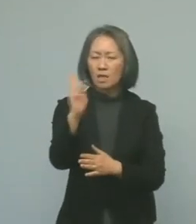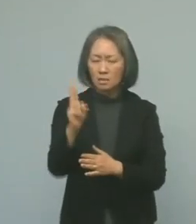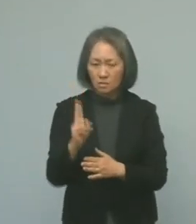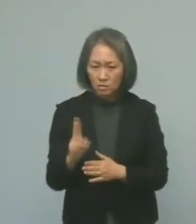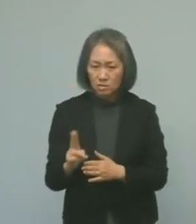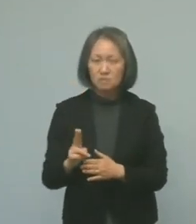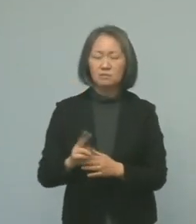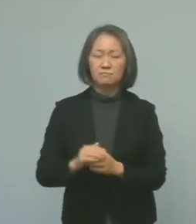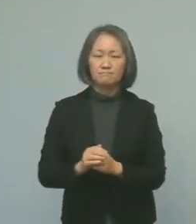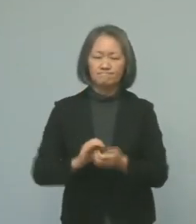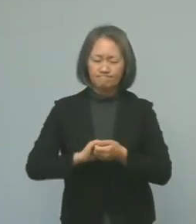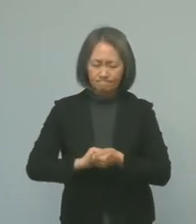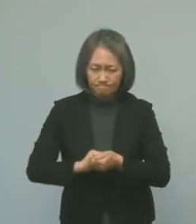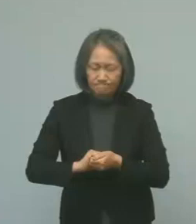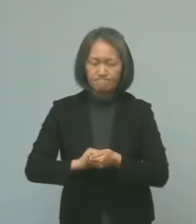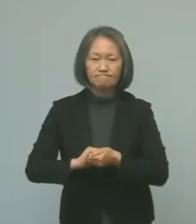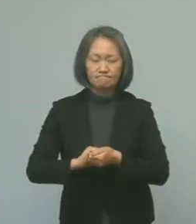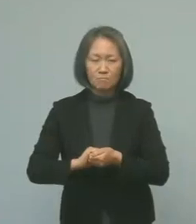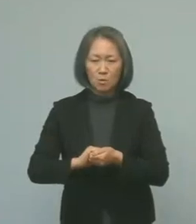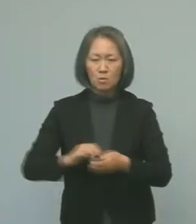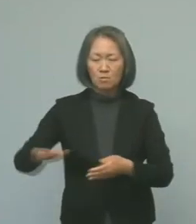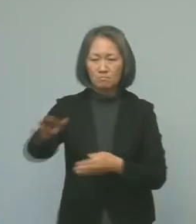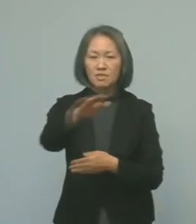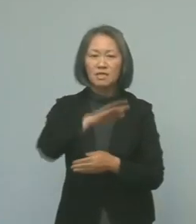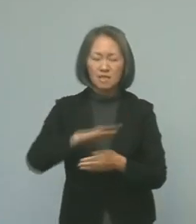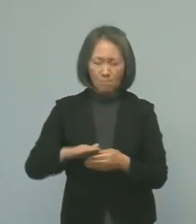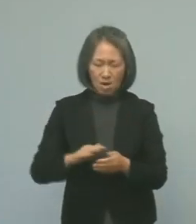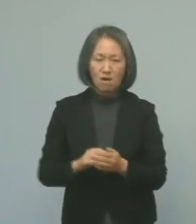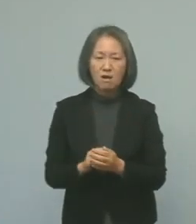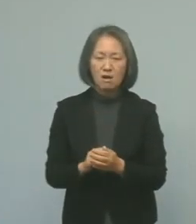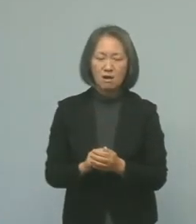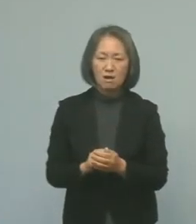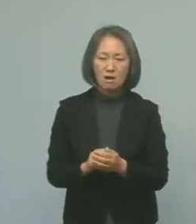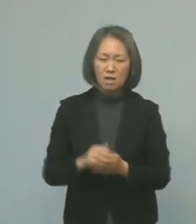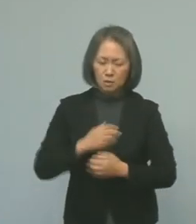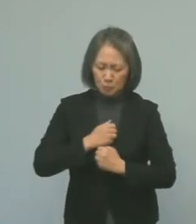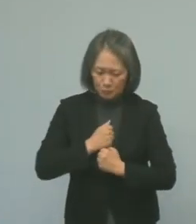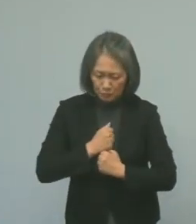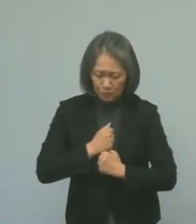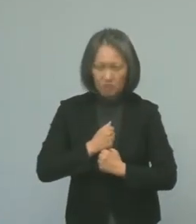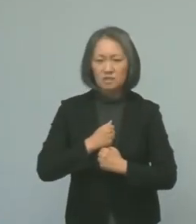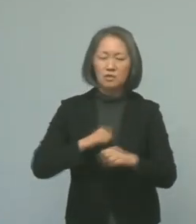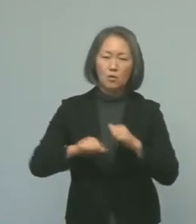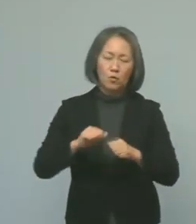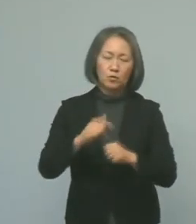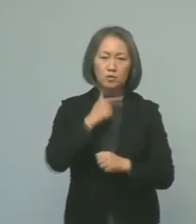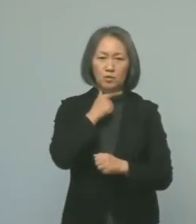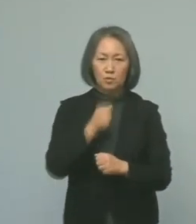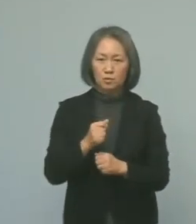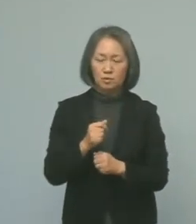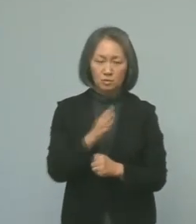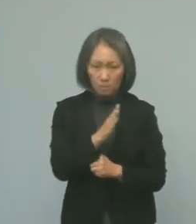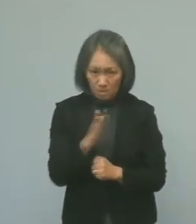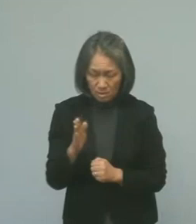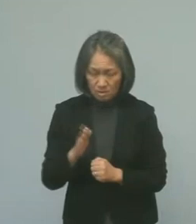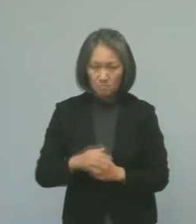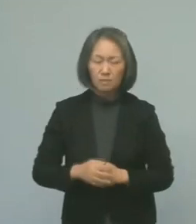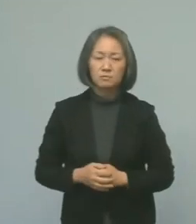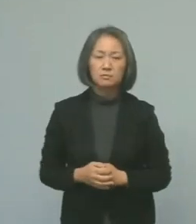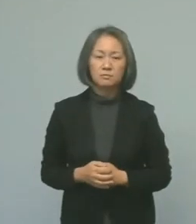で、ぜひとも皆さんくれぐれも注意をしていただきたいというふうに思っております